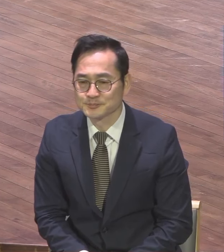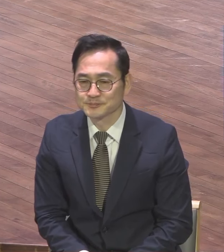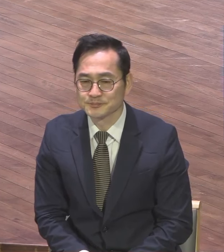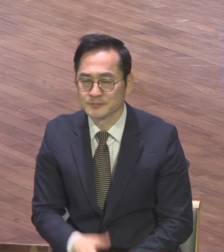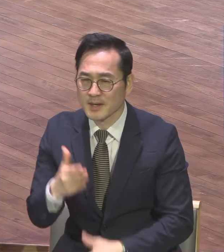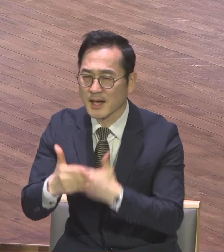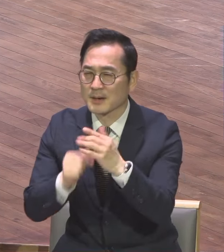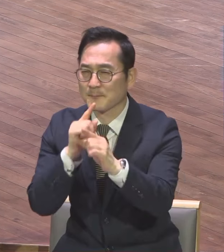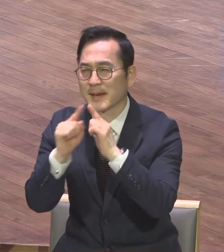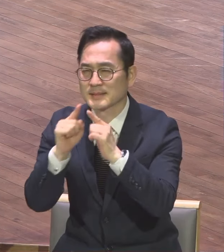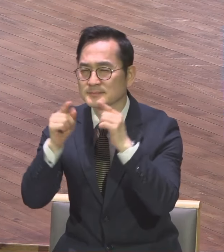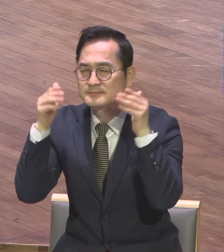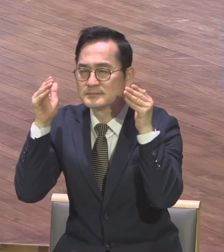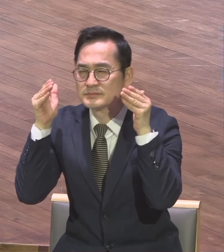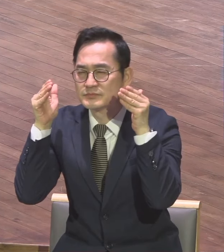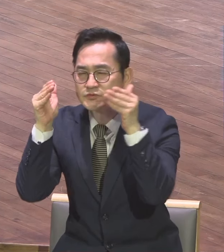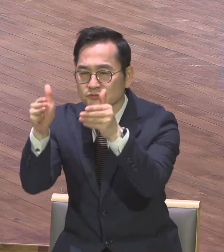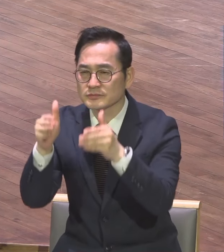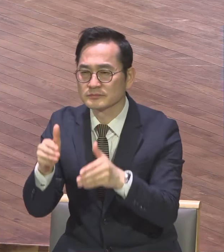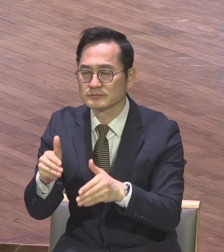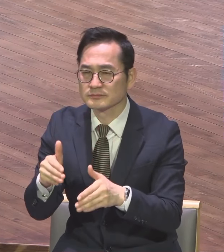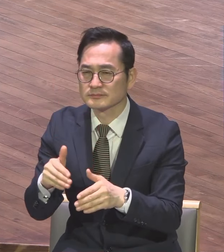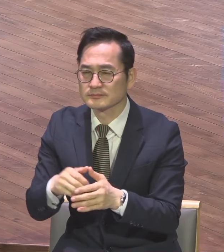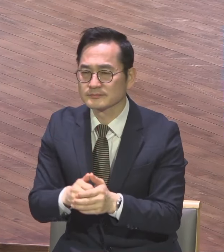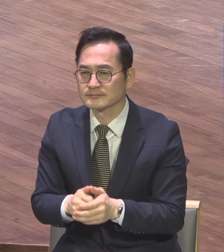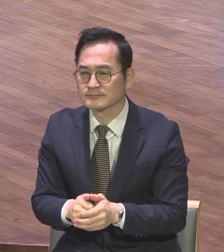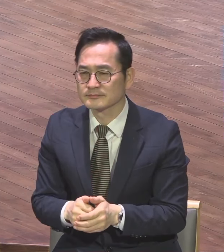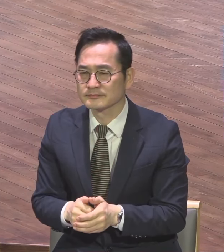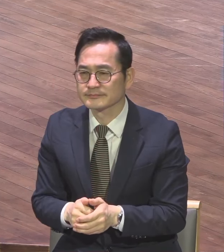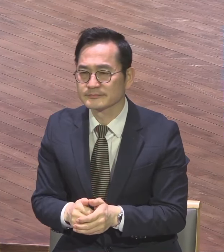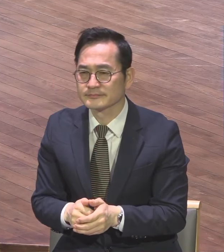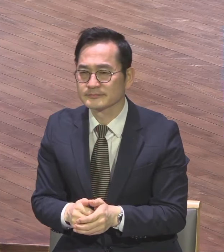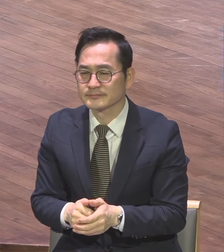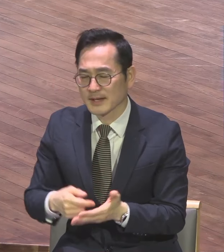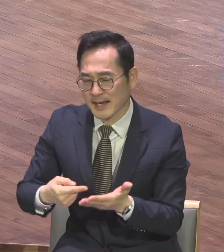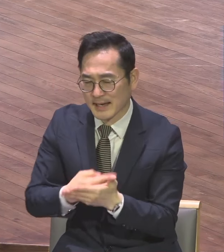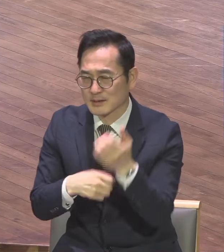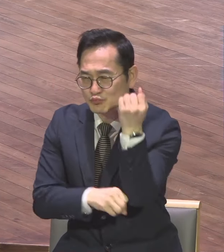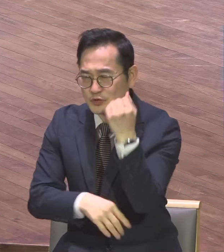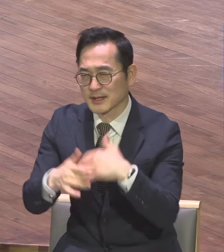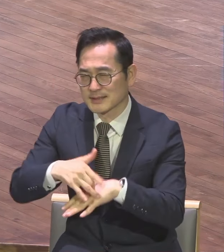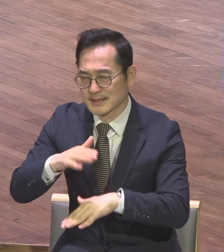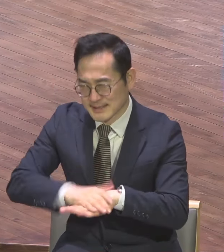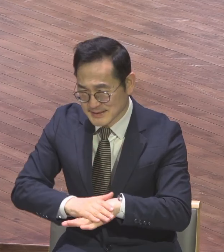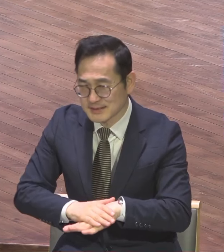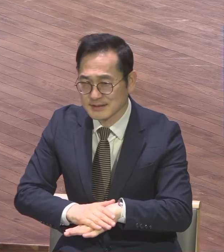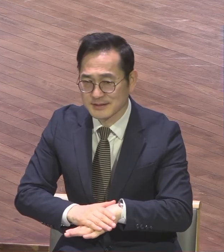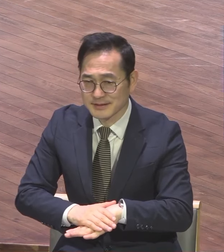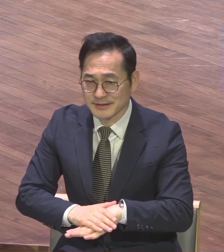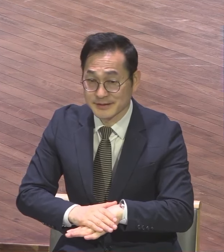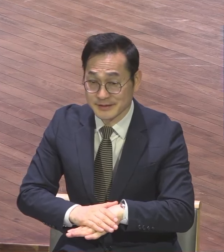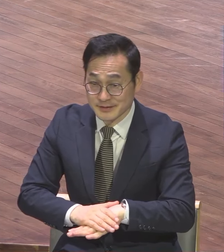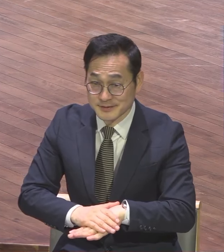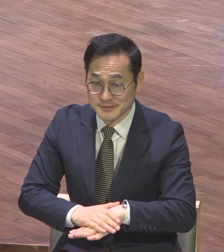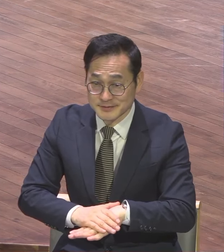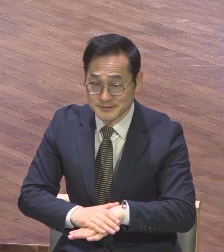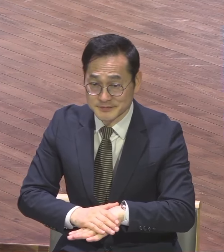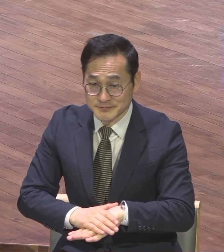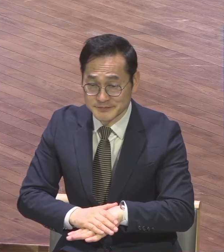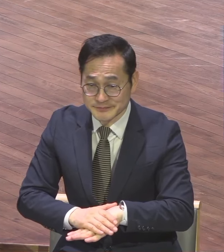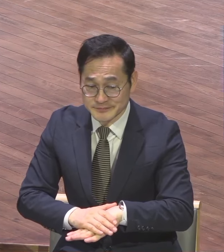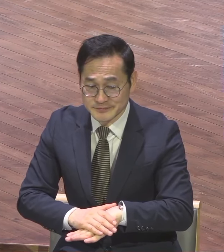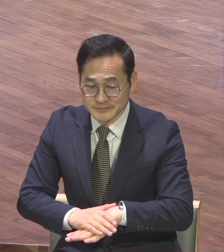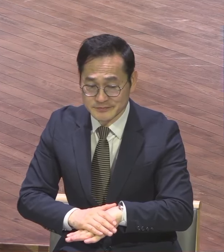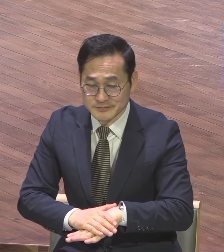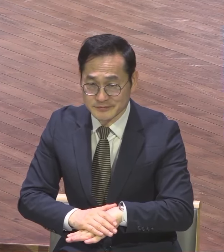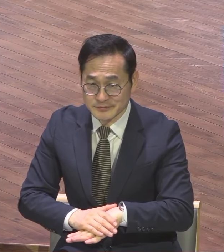하나님의 말씀으로 뭐요, 각인, 뿌리, 체질, 편집, 디자인, 그냥 말로 이 설계를 하는 말씀을